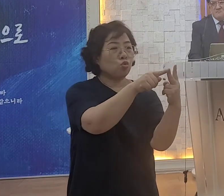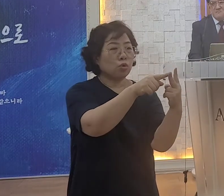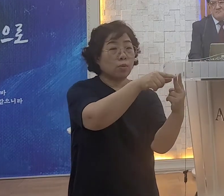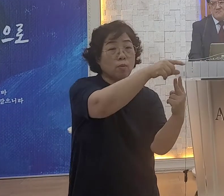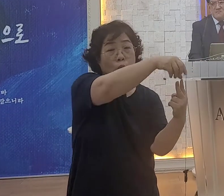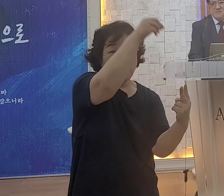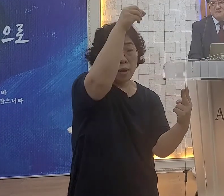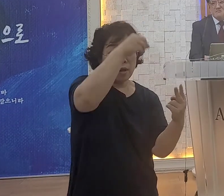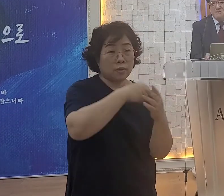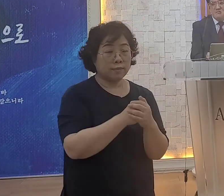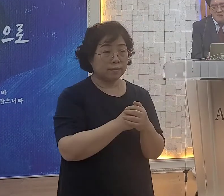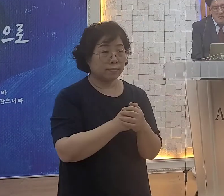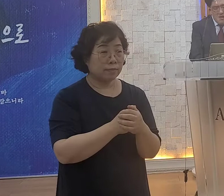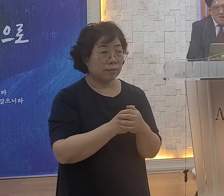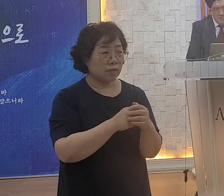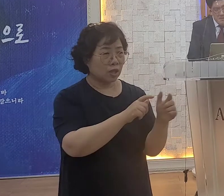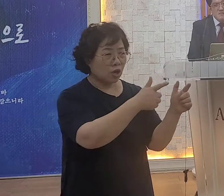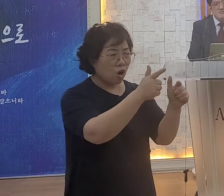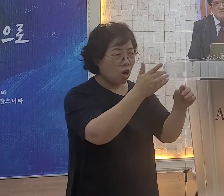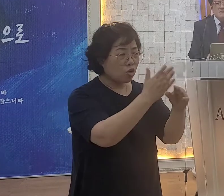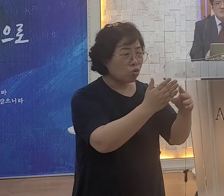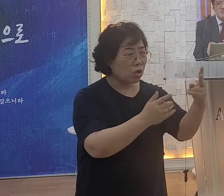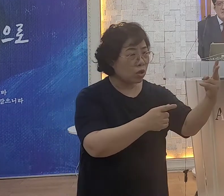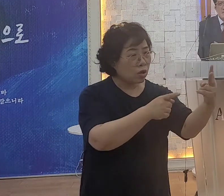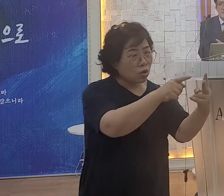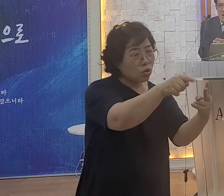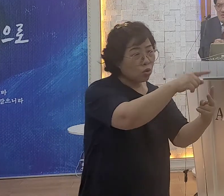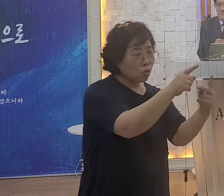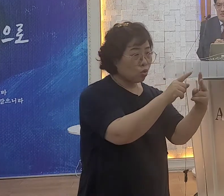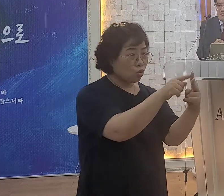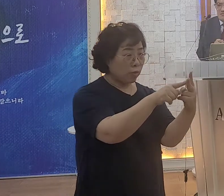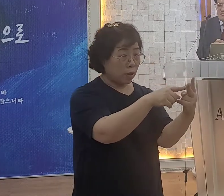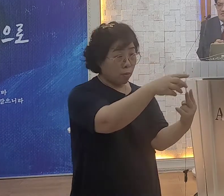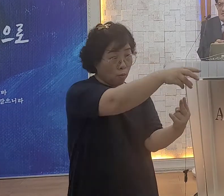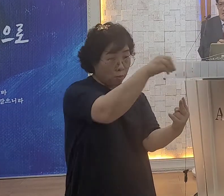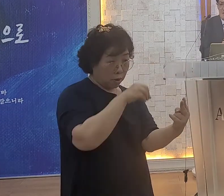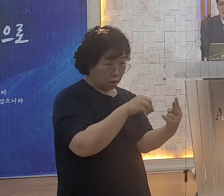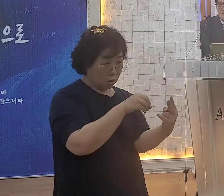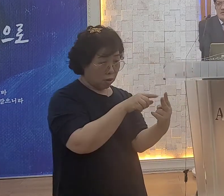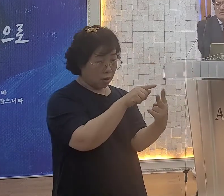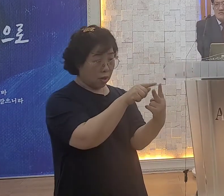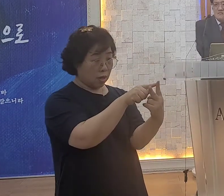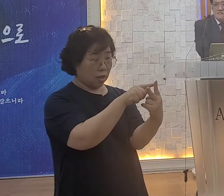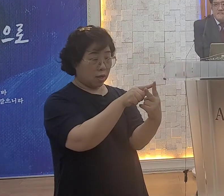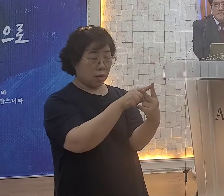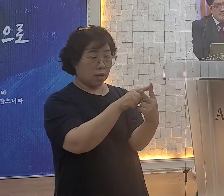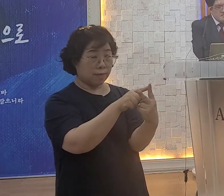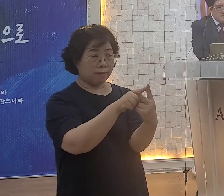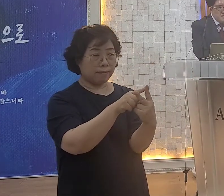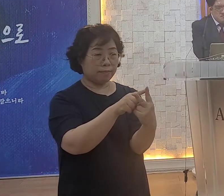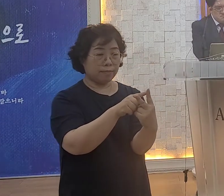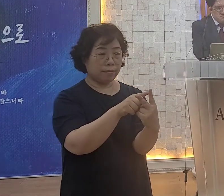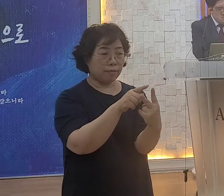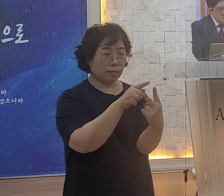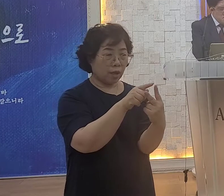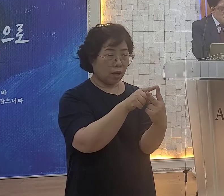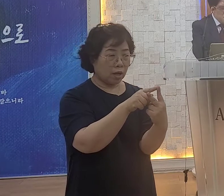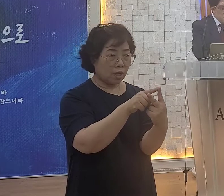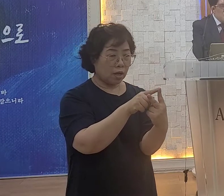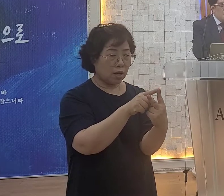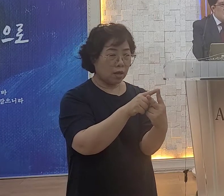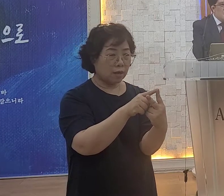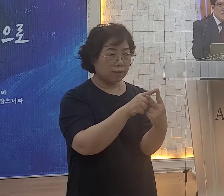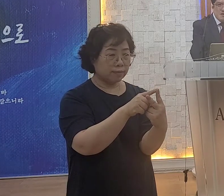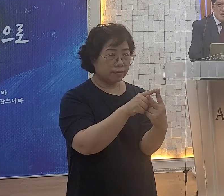골라요. 그리고요, 한 마리는 뭐 하냐면은 제사장이 그 숫